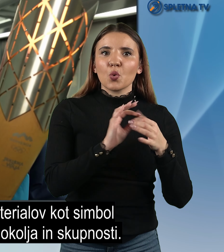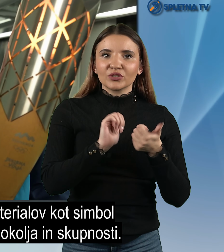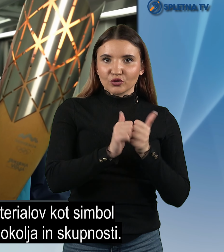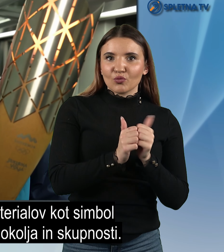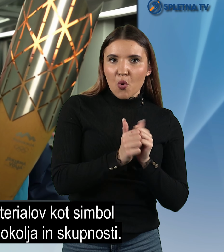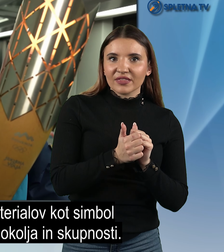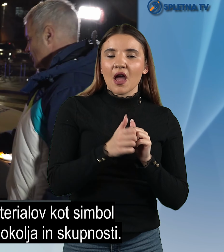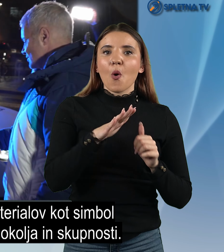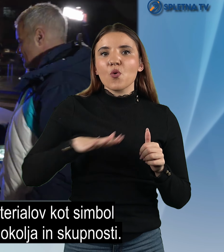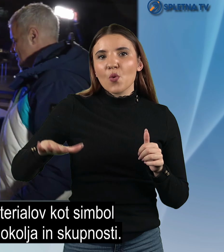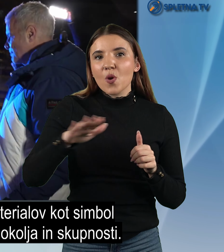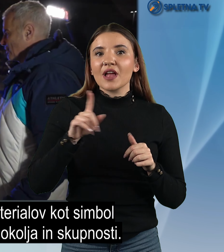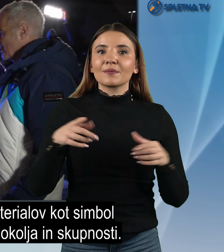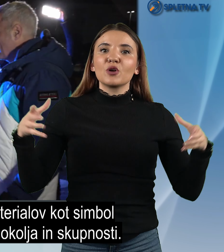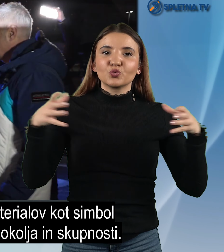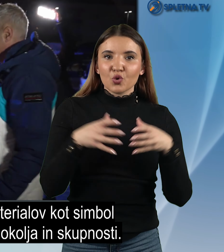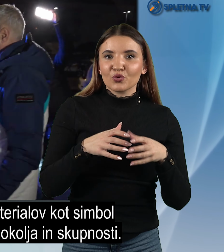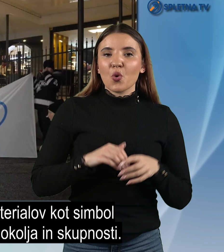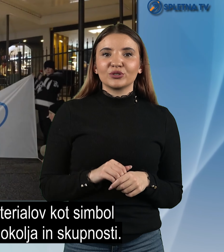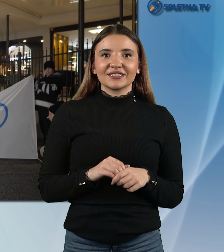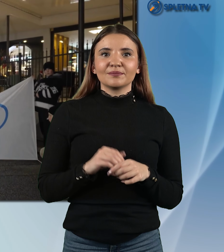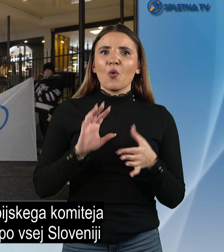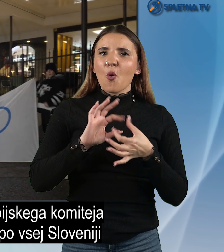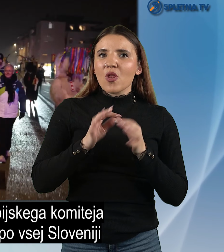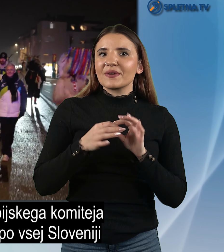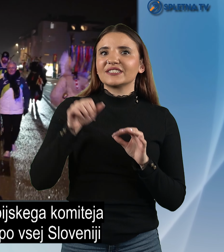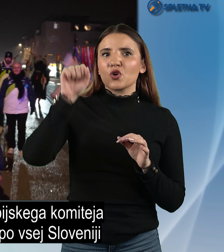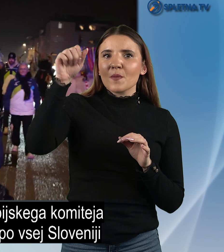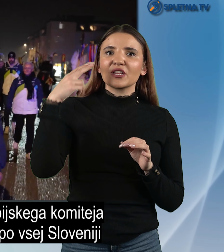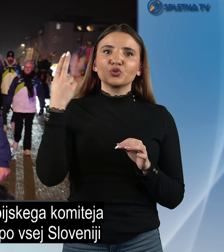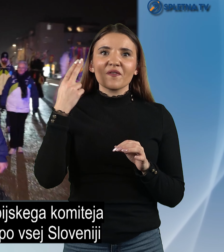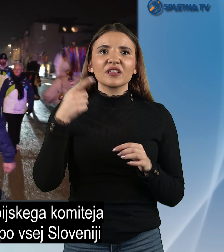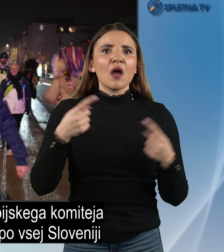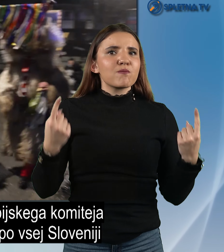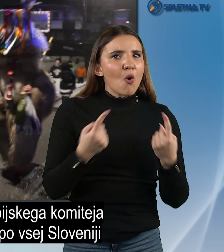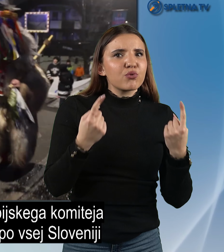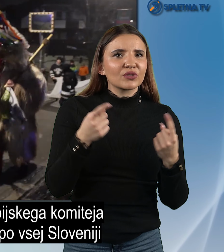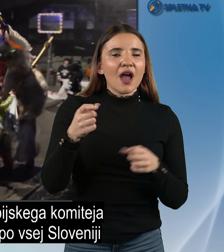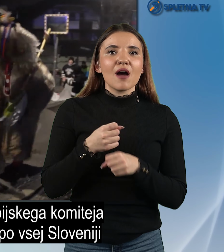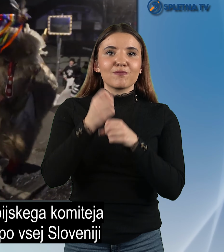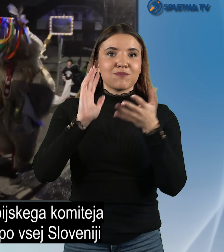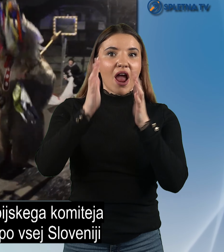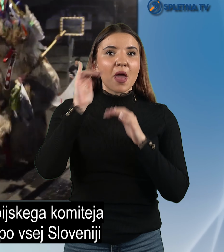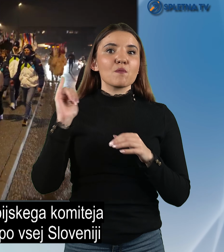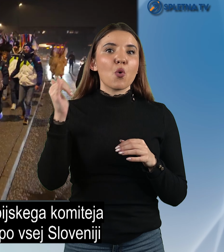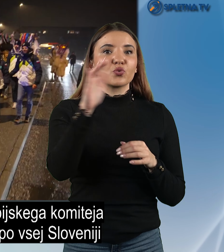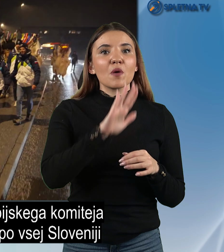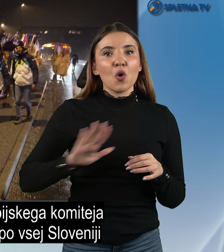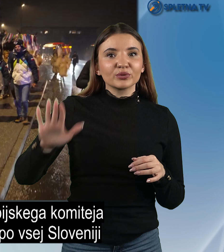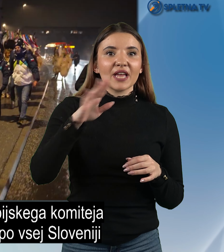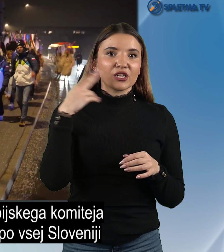povezanosti športa, okolja in skupnosti. Na pobudo Olimpijskega komiteja Slovenije potuje po